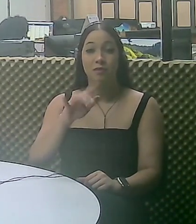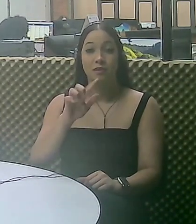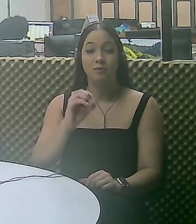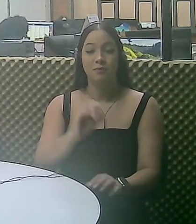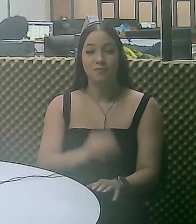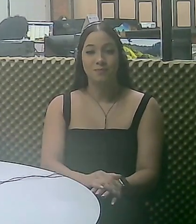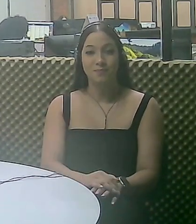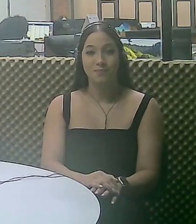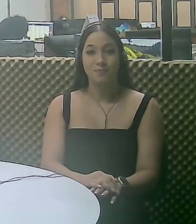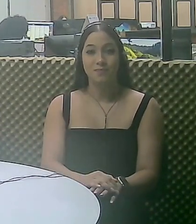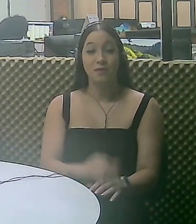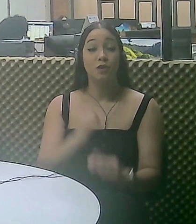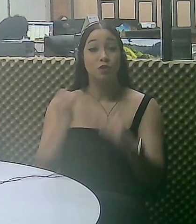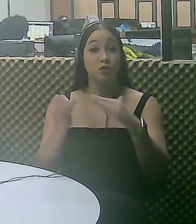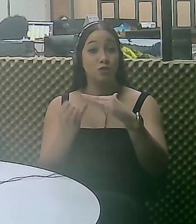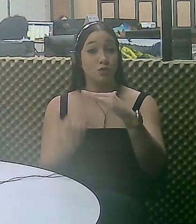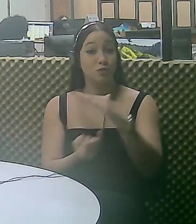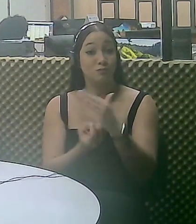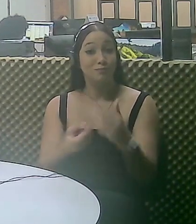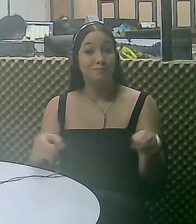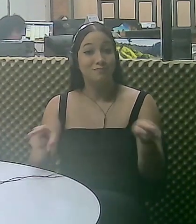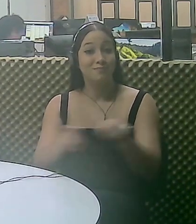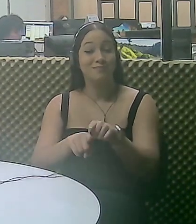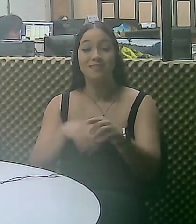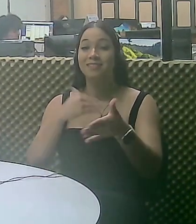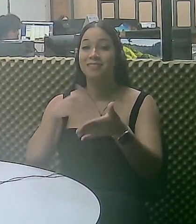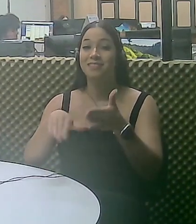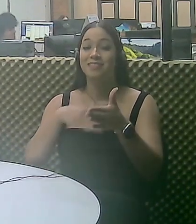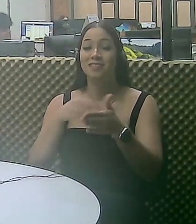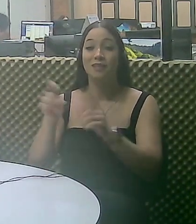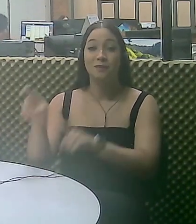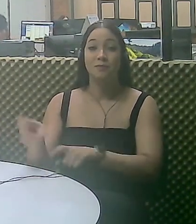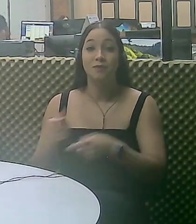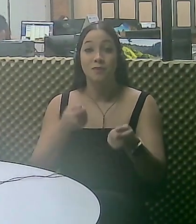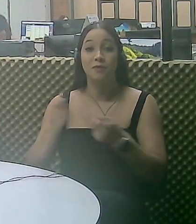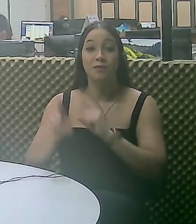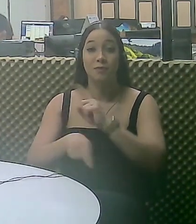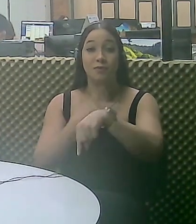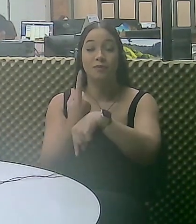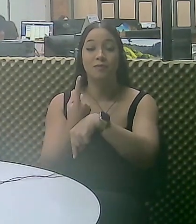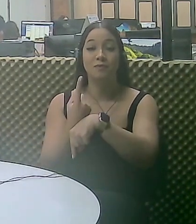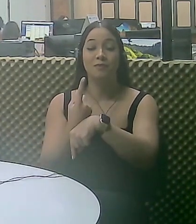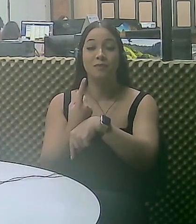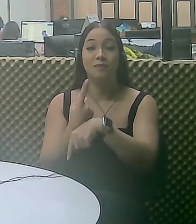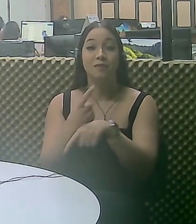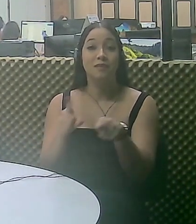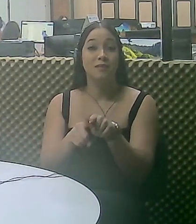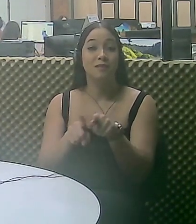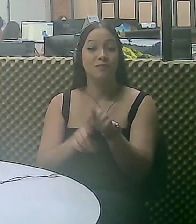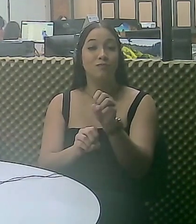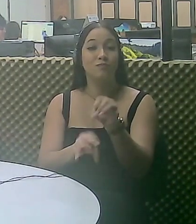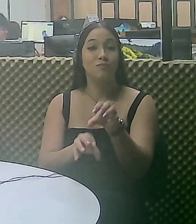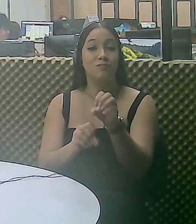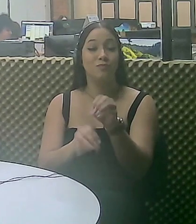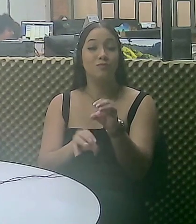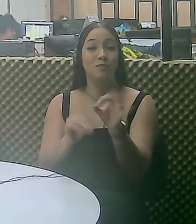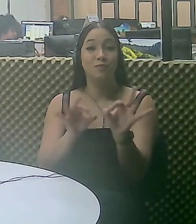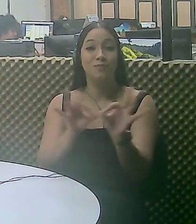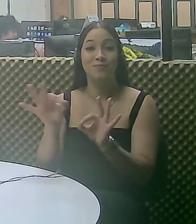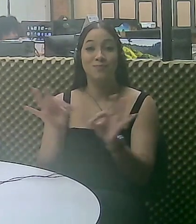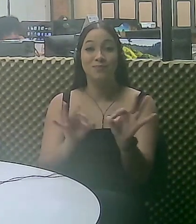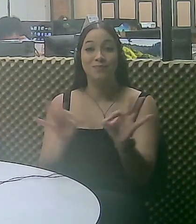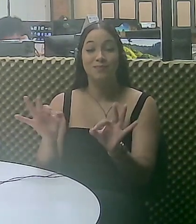Carvalho. O Instituto foi parceiro das Secretarias de Agronegócio, Economia e Inovação e Educação no